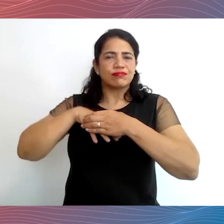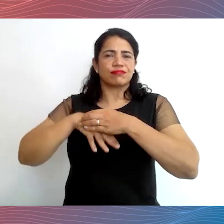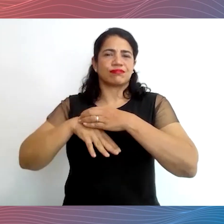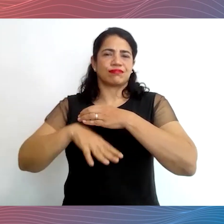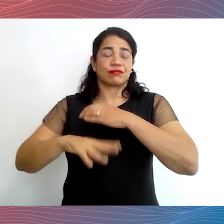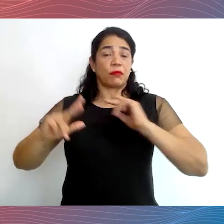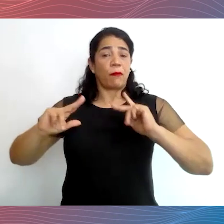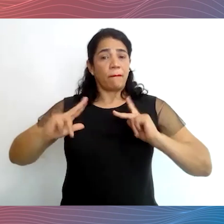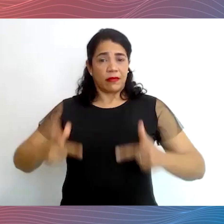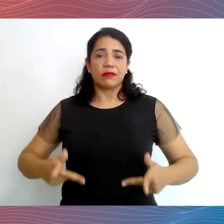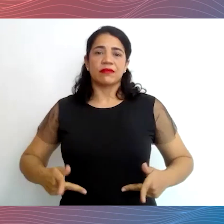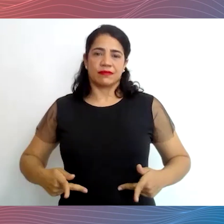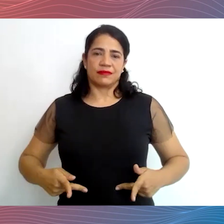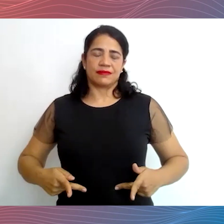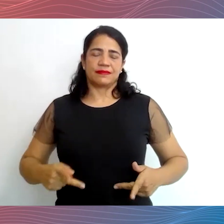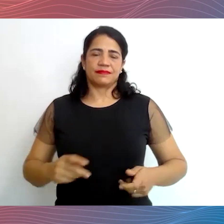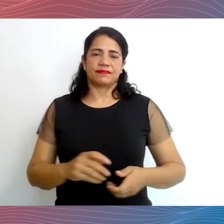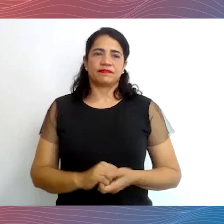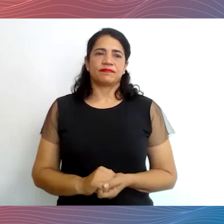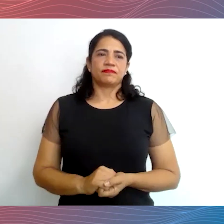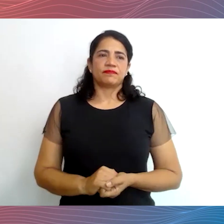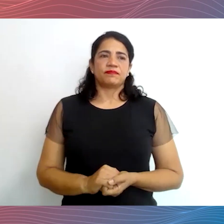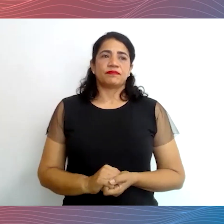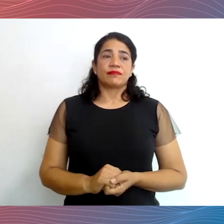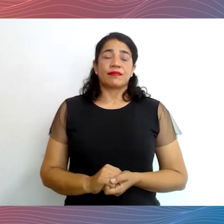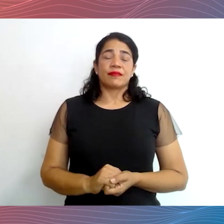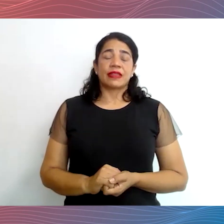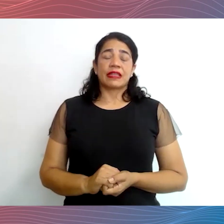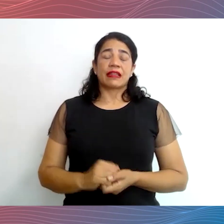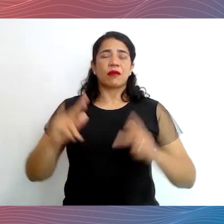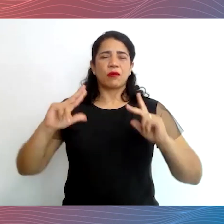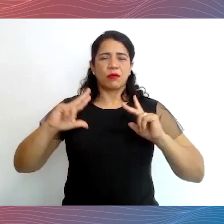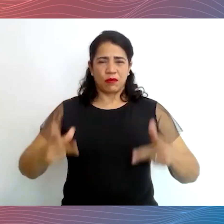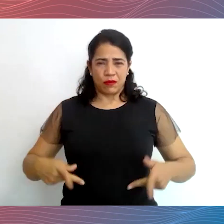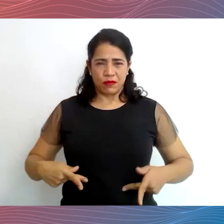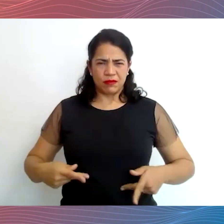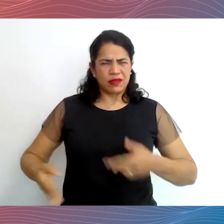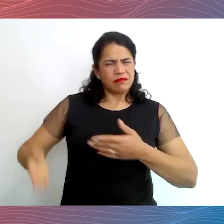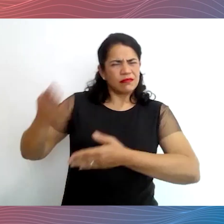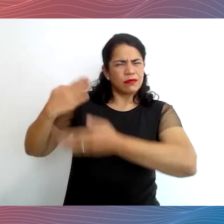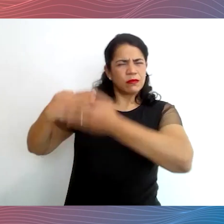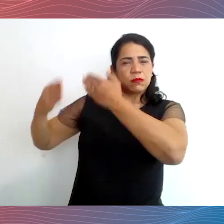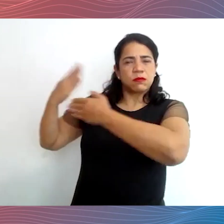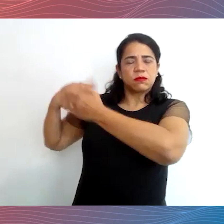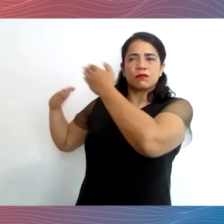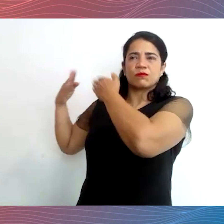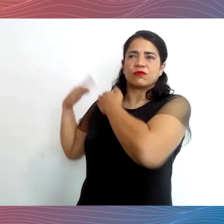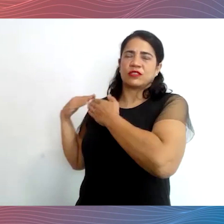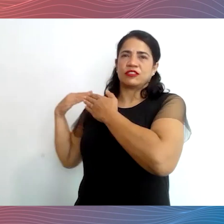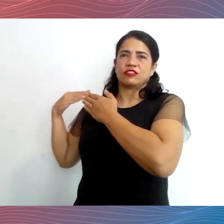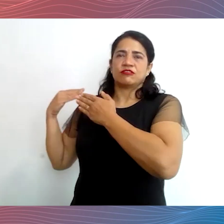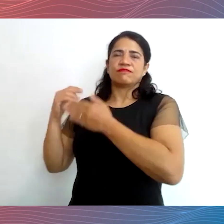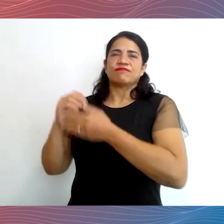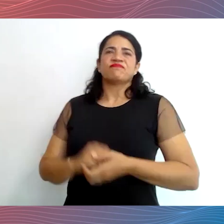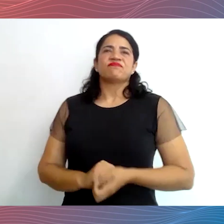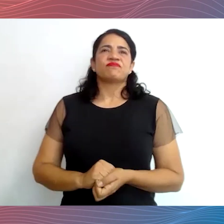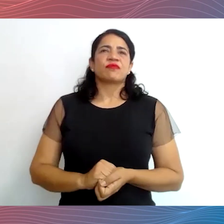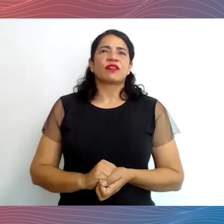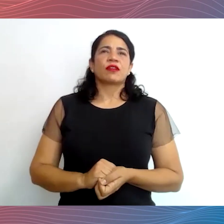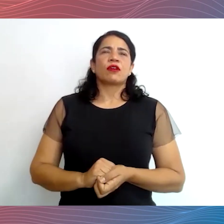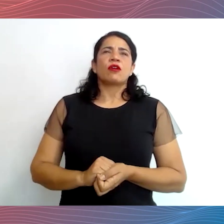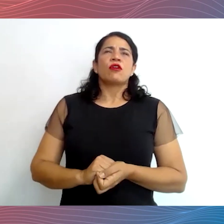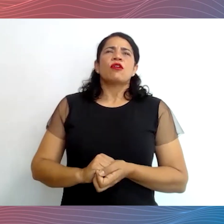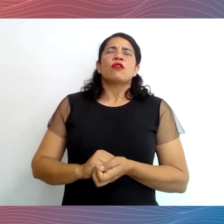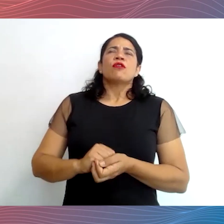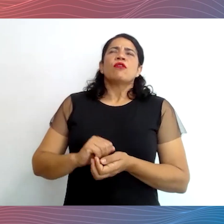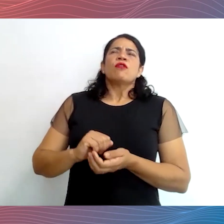que havia sido expulso do jardim, o homem que havia sido impedido de ter acesso